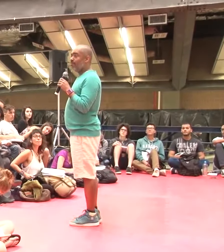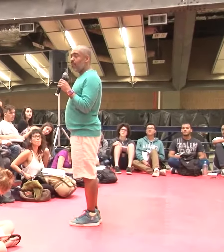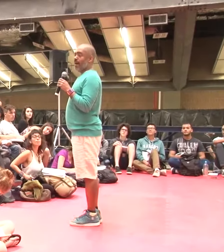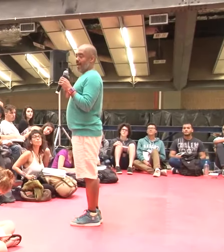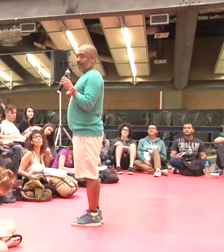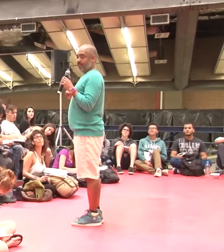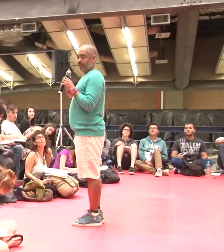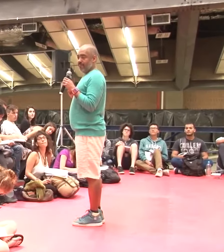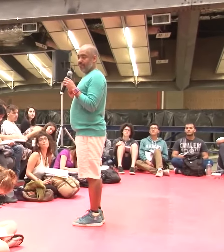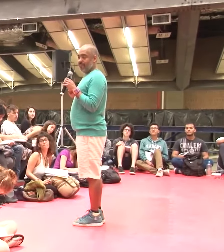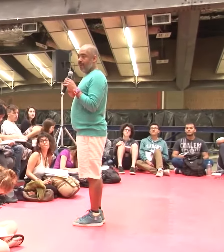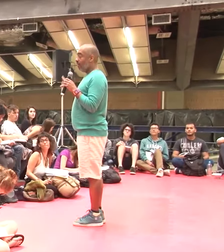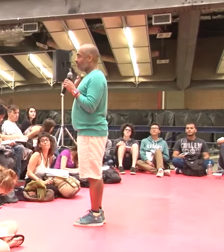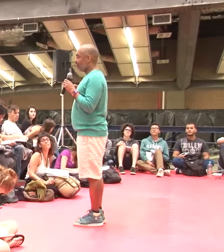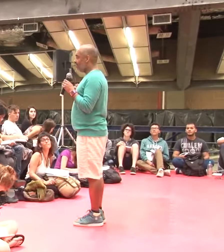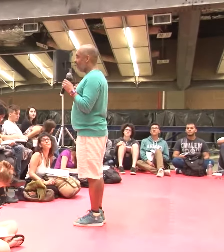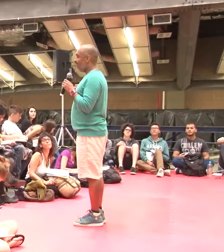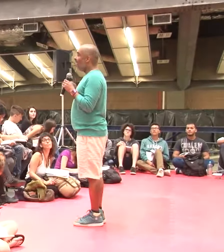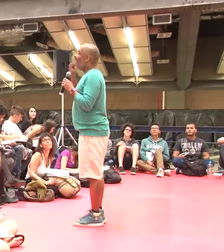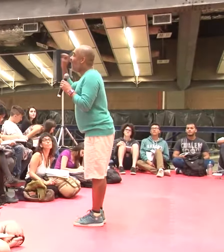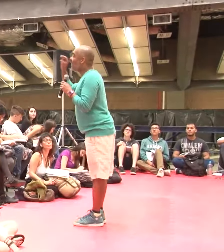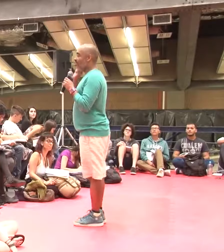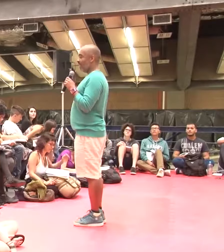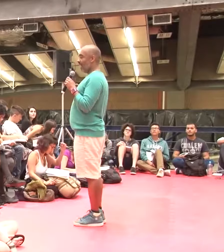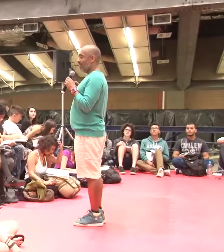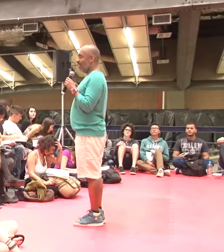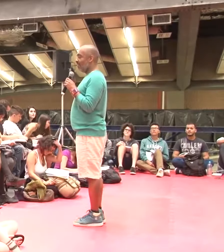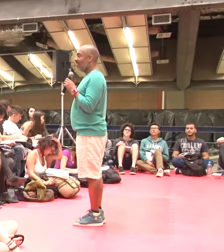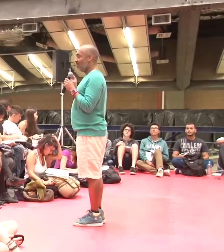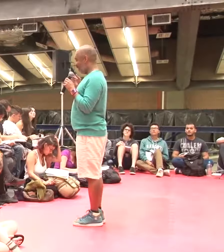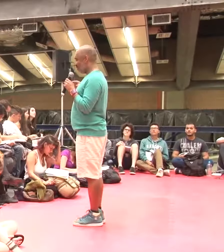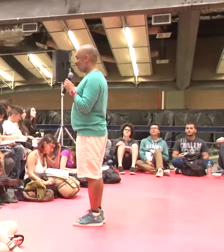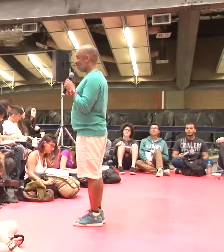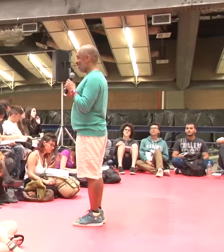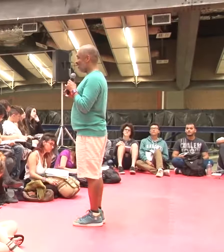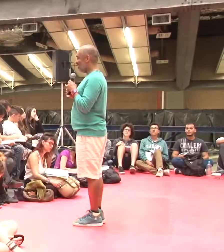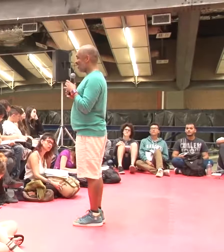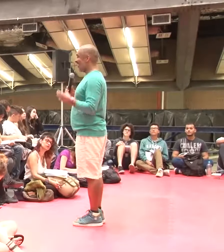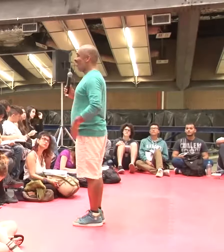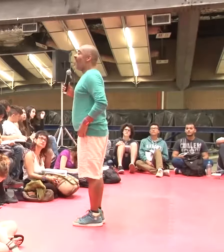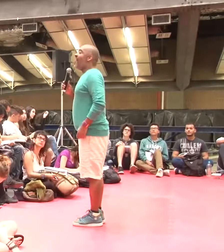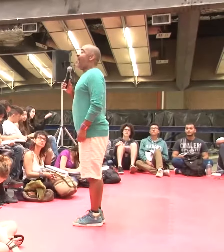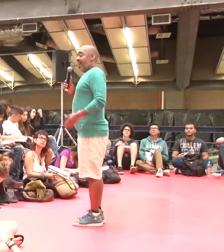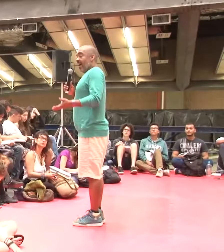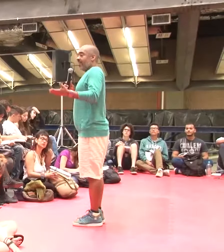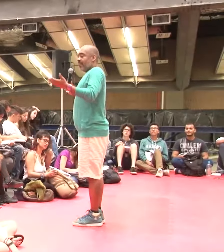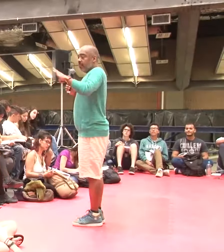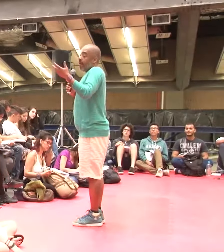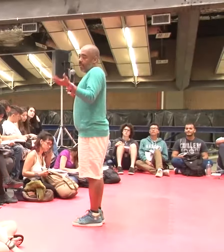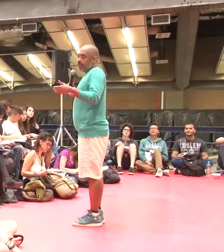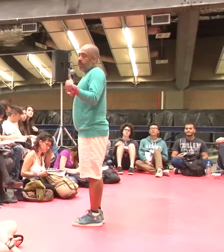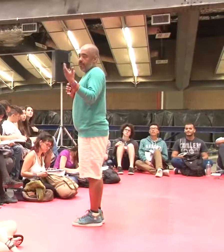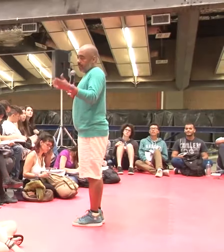Não é? Era muito barato. Hoje em dia, entrem no Mercado Livre, nossos patrocinadores, né? Entrem